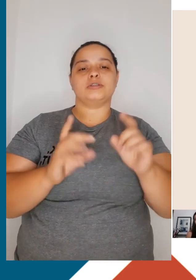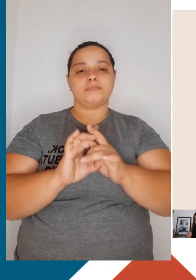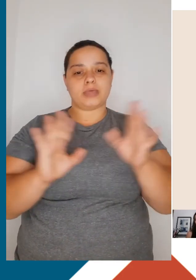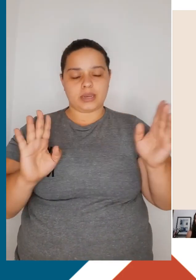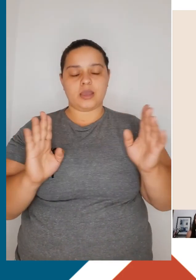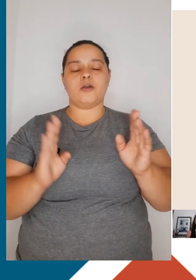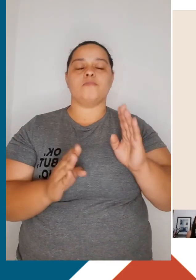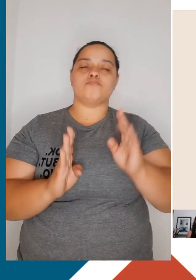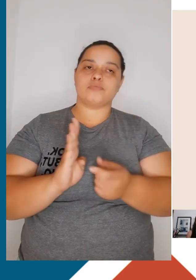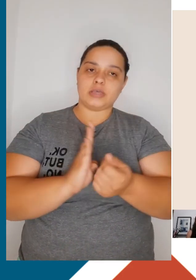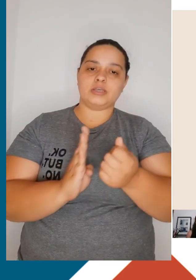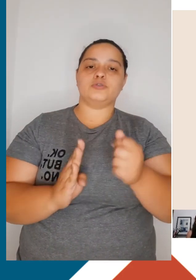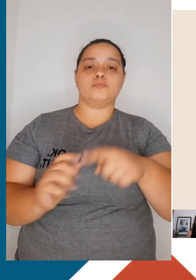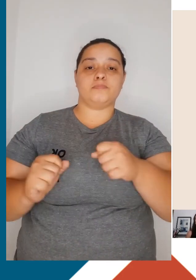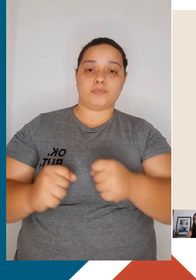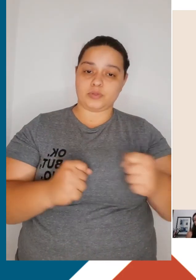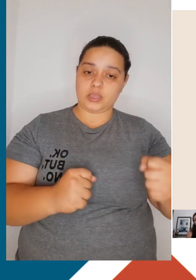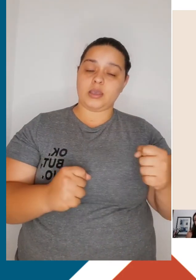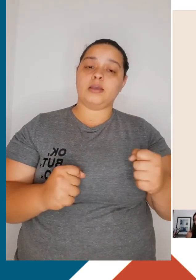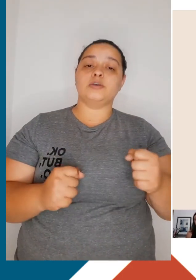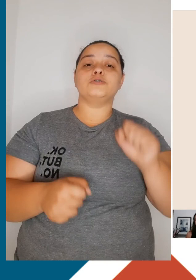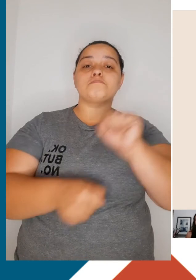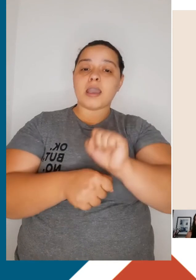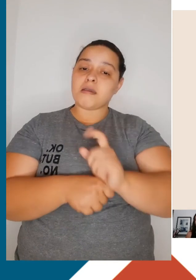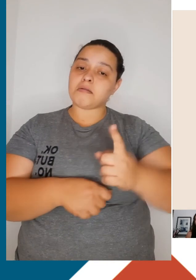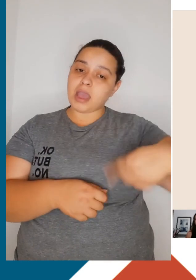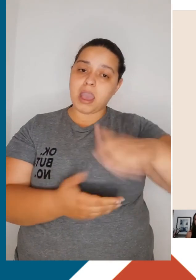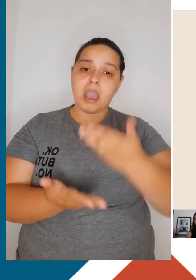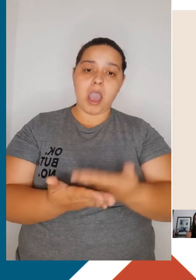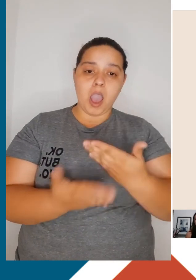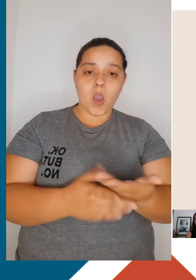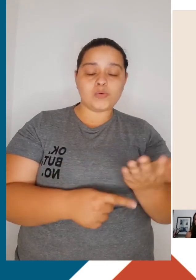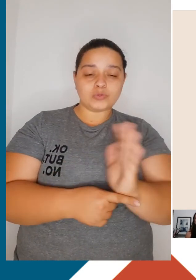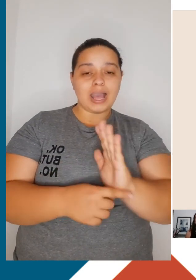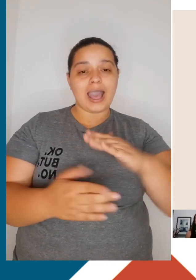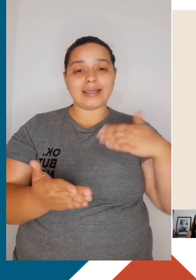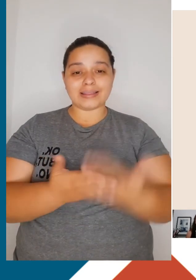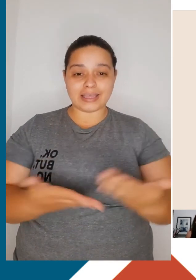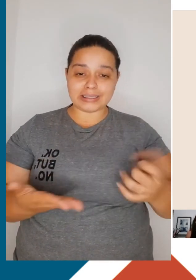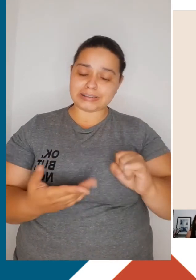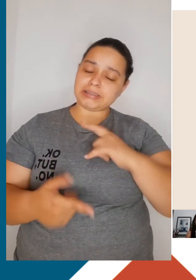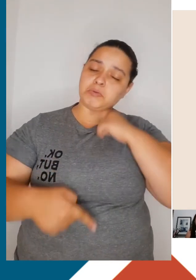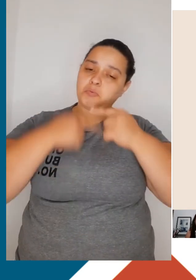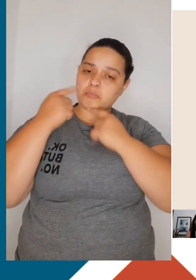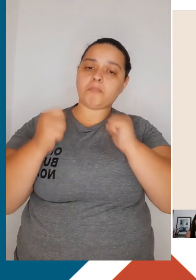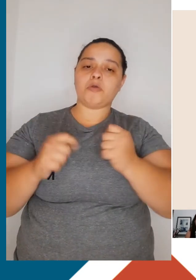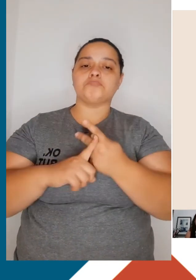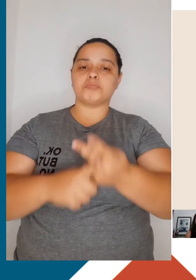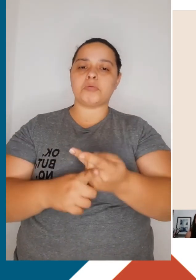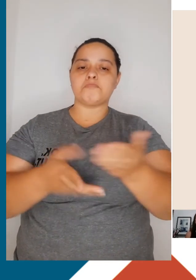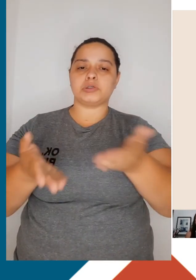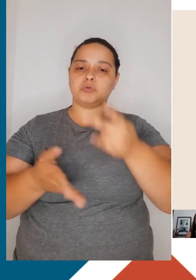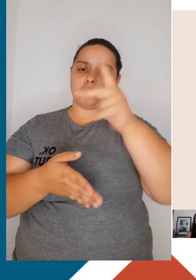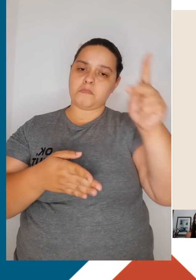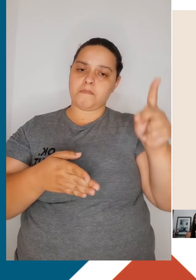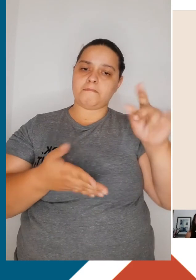no poder. Bom, a gente espera que a aula tenha ajudado vocês até aqui. Qualquer dúvida, procurem os mediadores dos